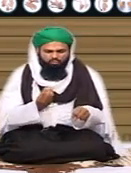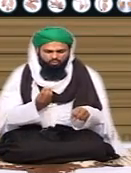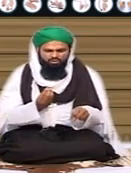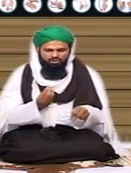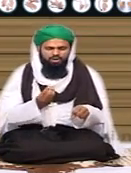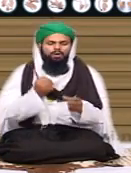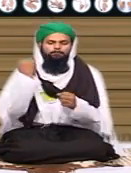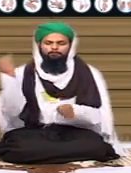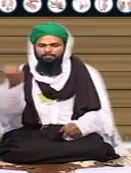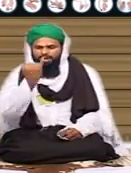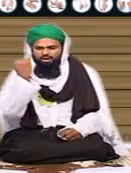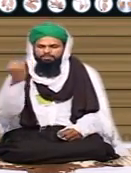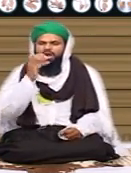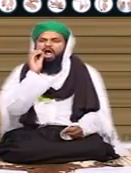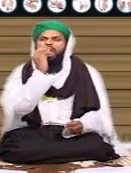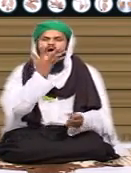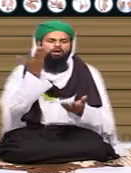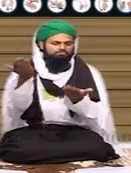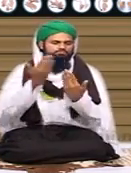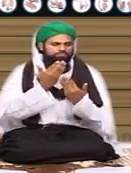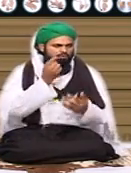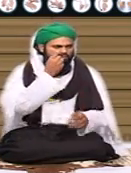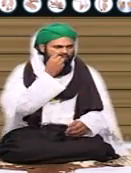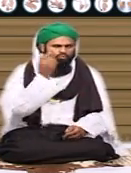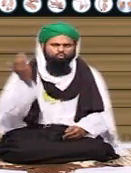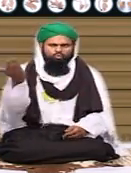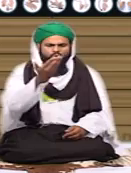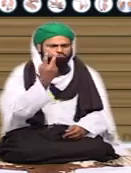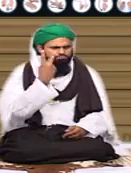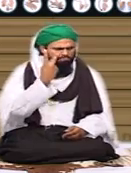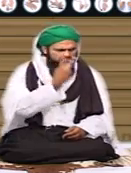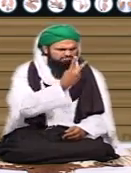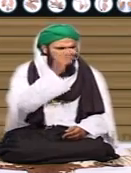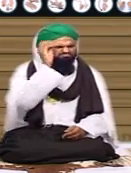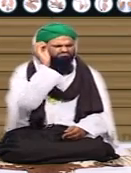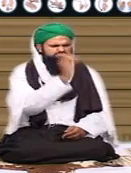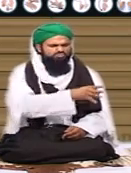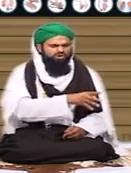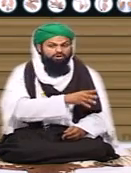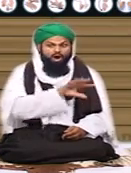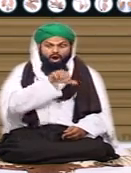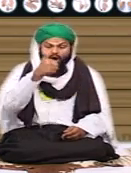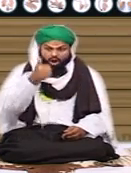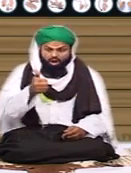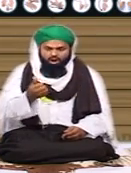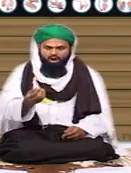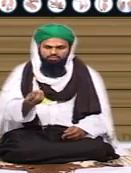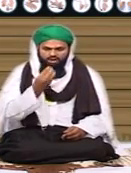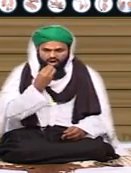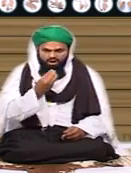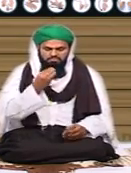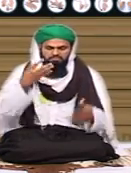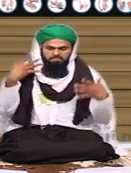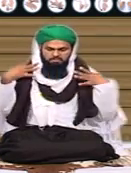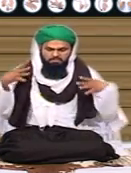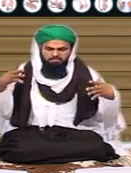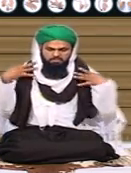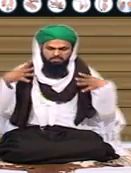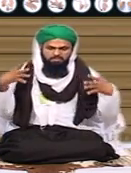لگائے, پھیری کرے, اس کو لوگ مطلب حقارت کی نظر سے دیکھتے, لیکن اگر وہ حلال طریقے سے سارے اصولوں